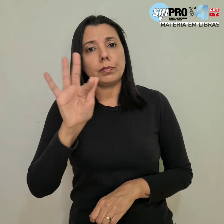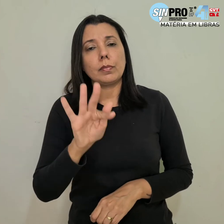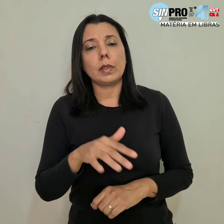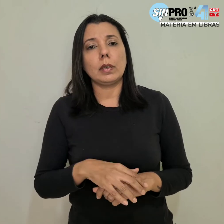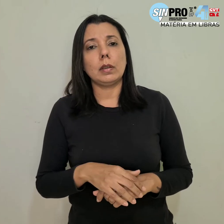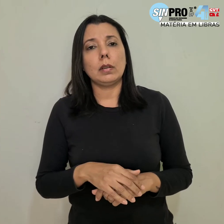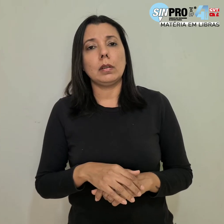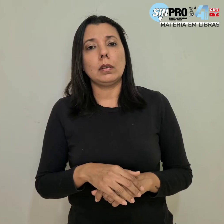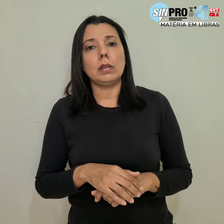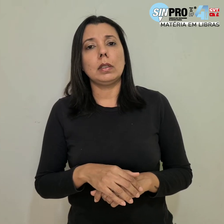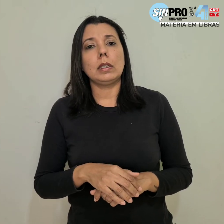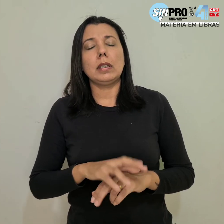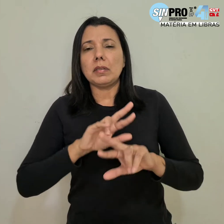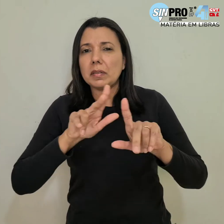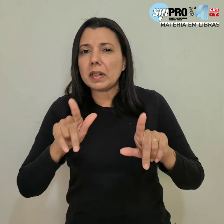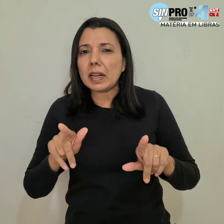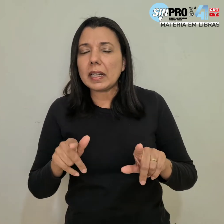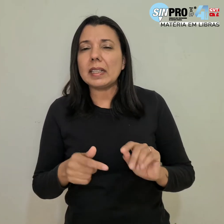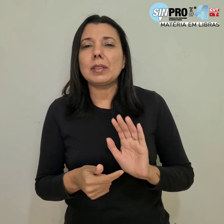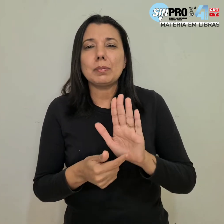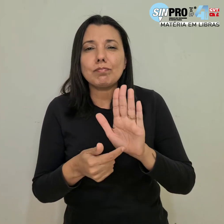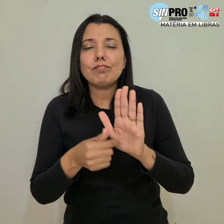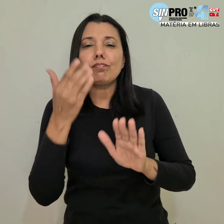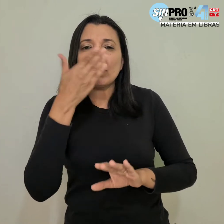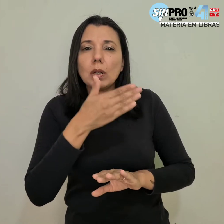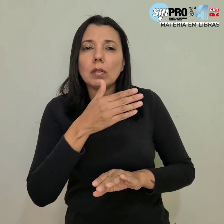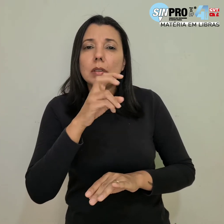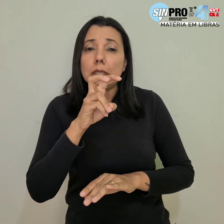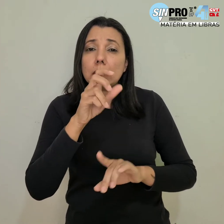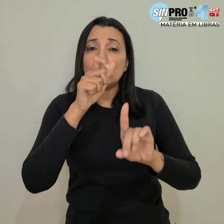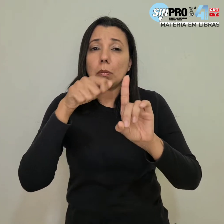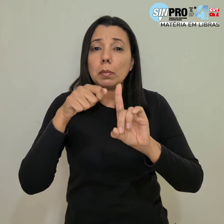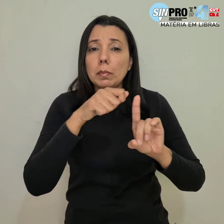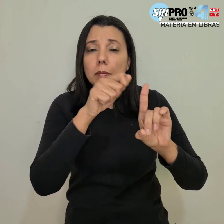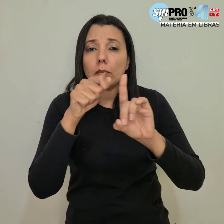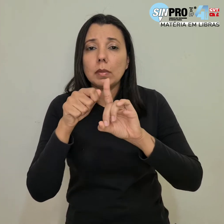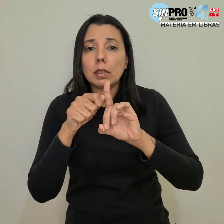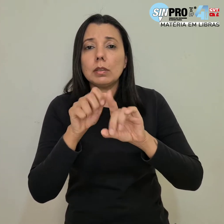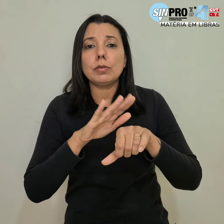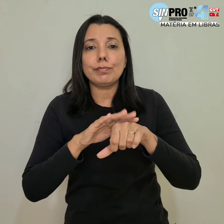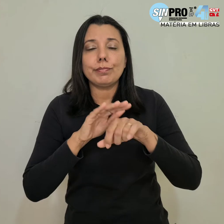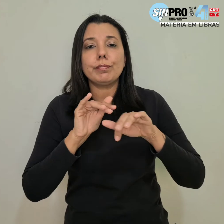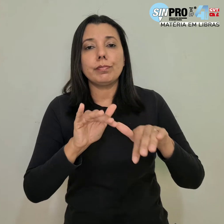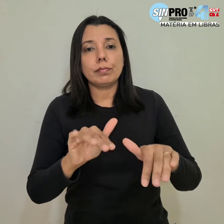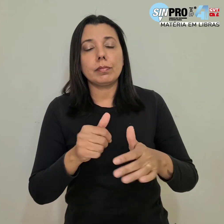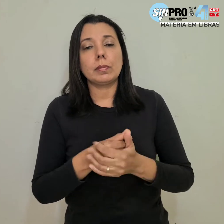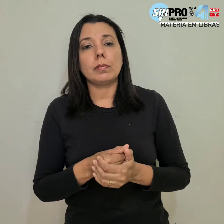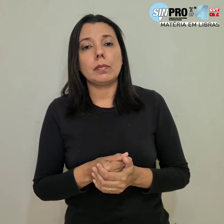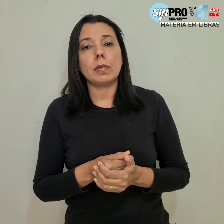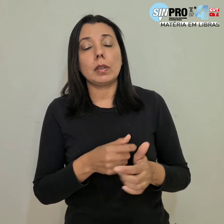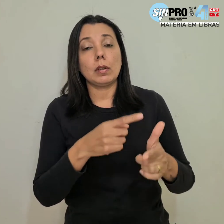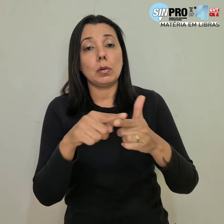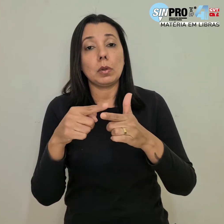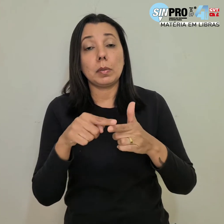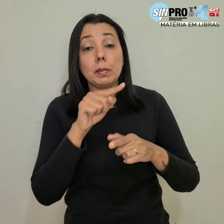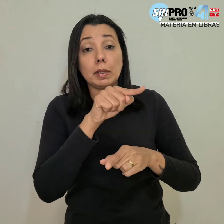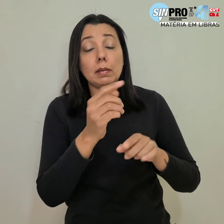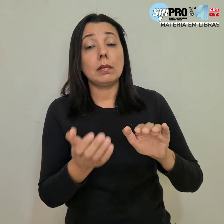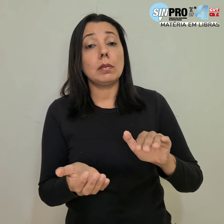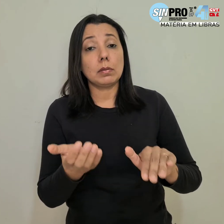São fartas as provas disso. Nesses 5 meses de pandemia, as mazelas do Palácio do